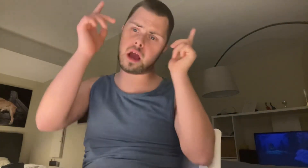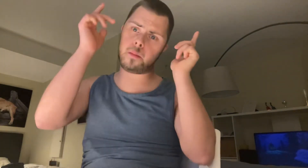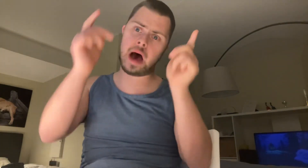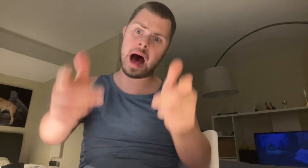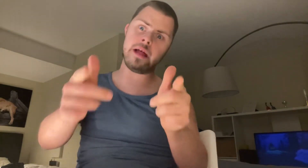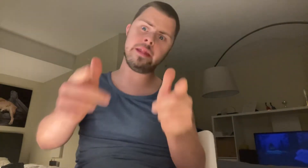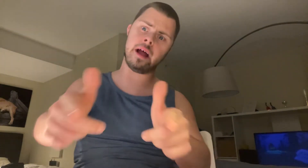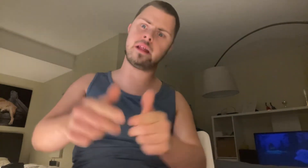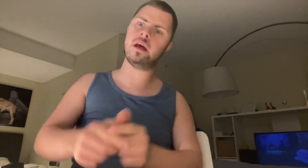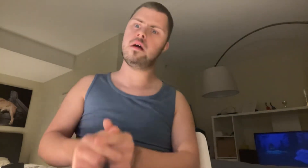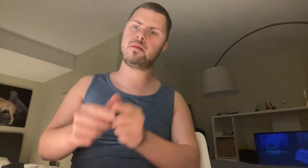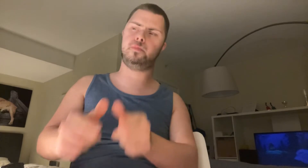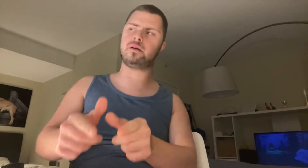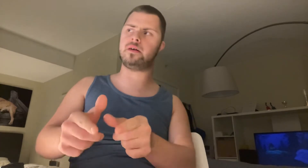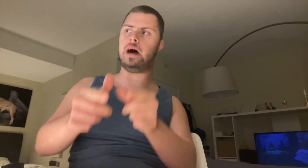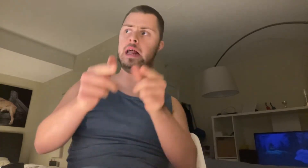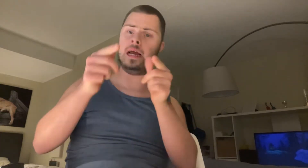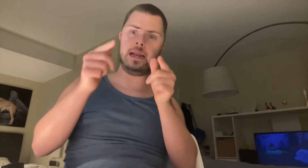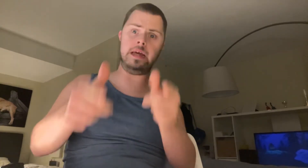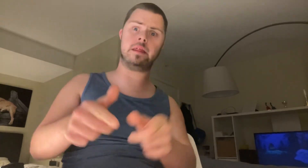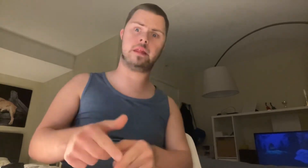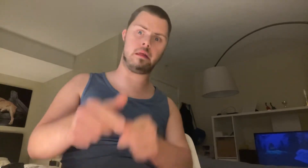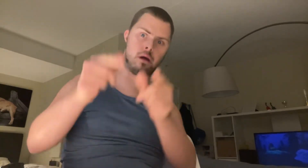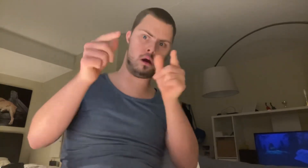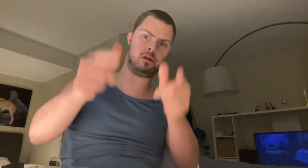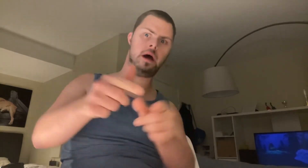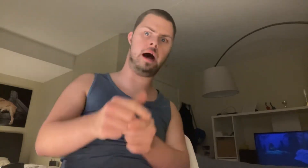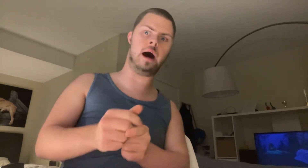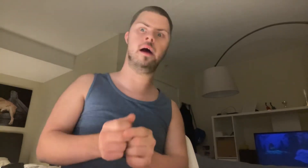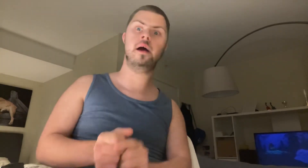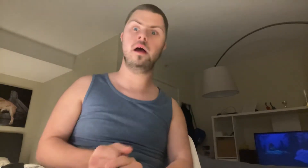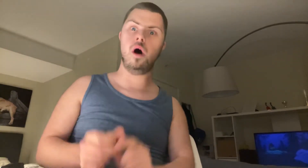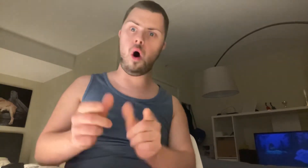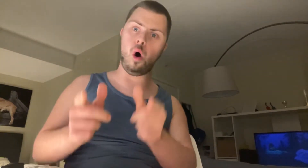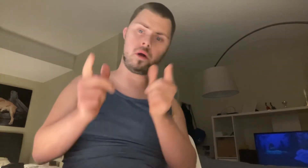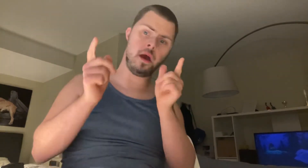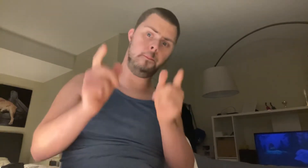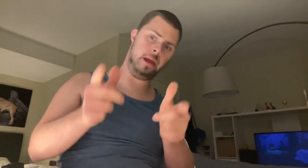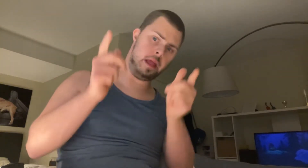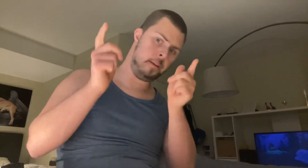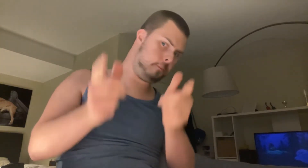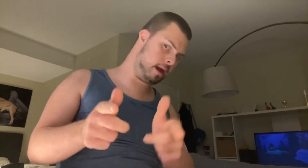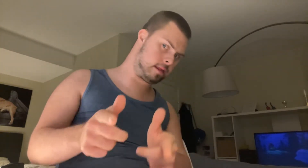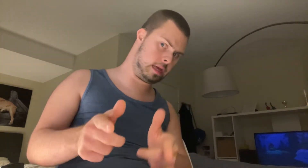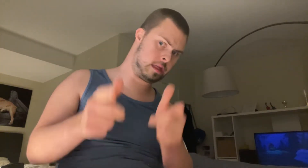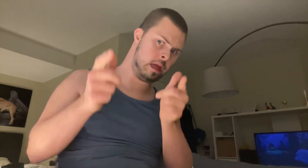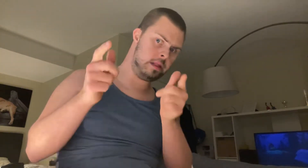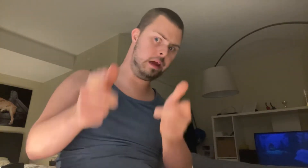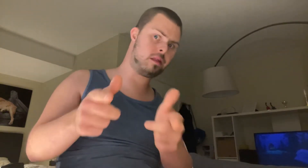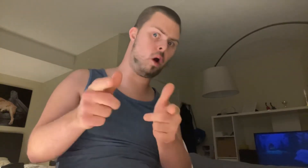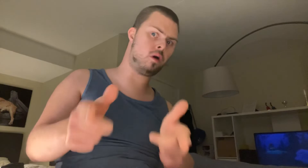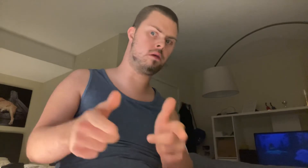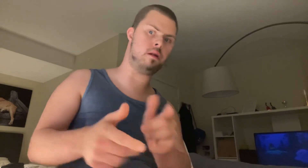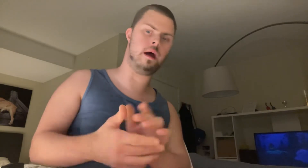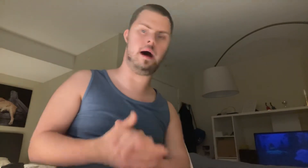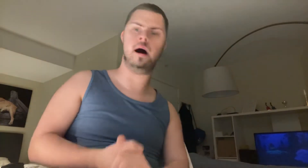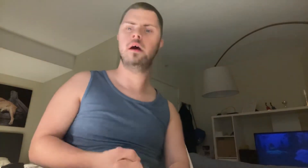Sen kommer annat Spotify lista ska jag köra. Och min bästis Nils också köra.